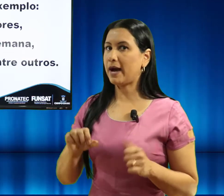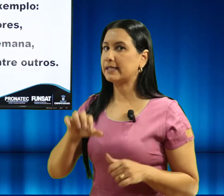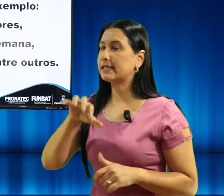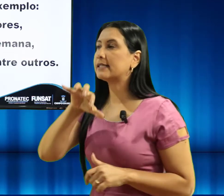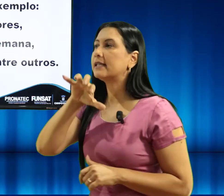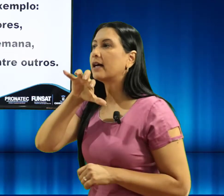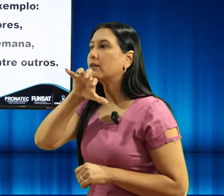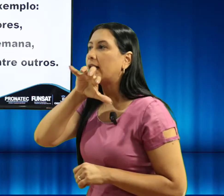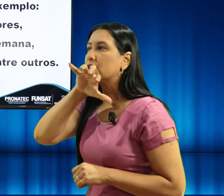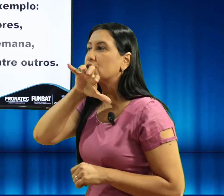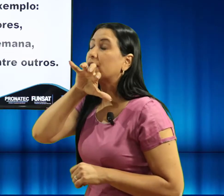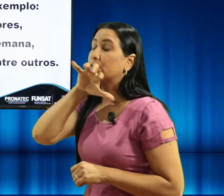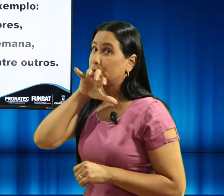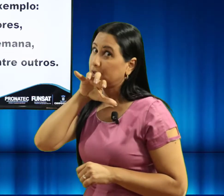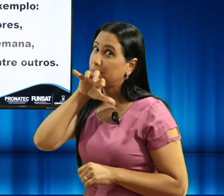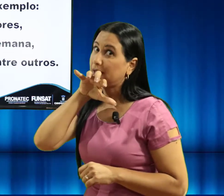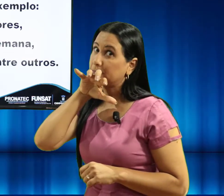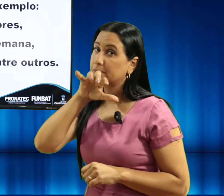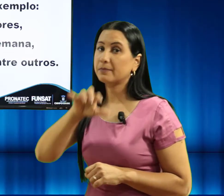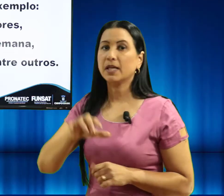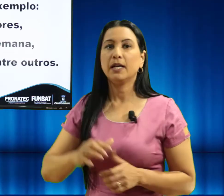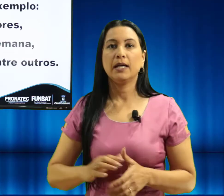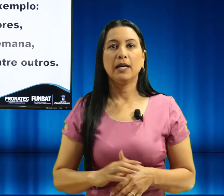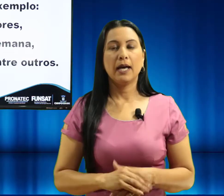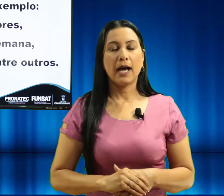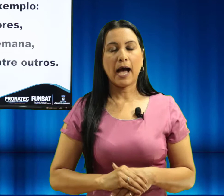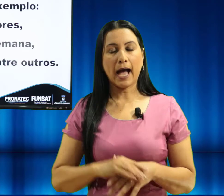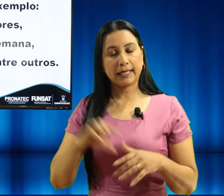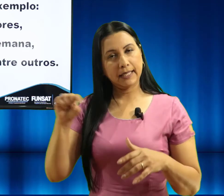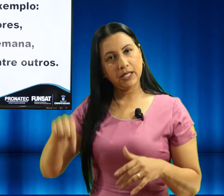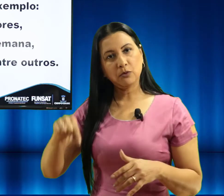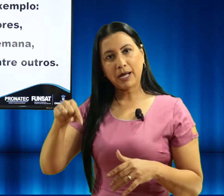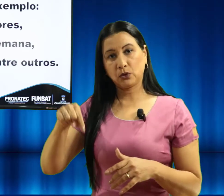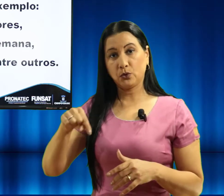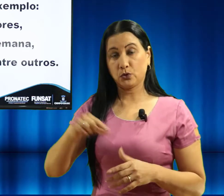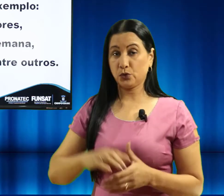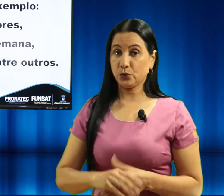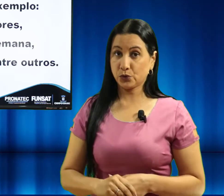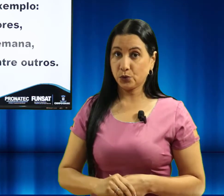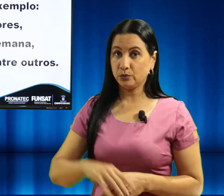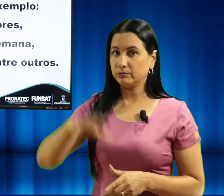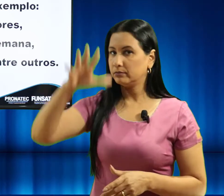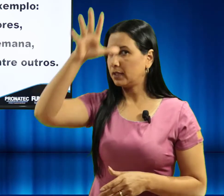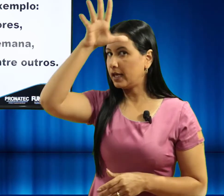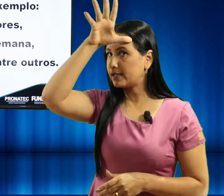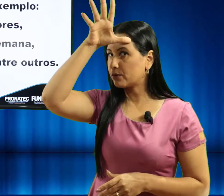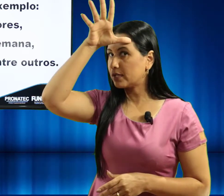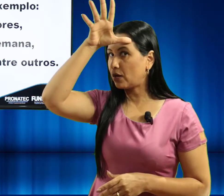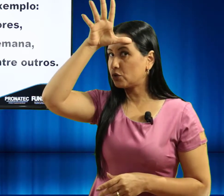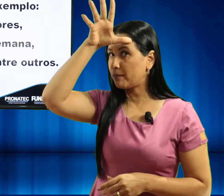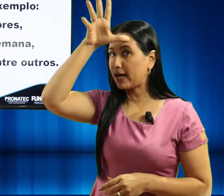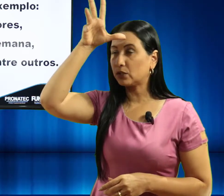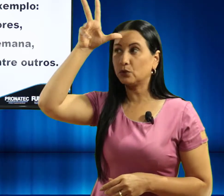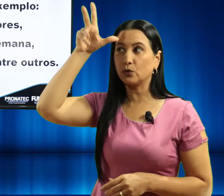esse sinal lá, já trocou também. Aqui no Mato Grosso do Sul, esse é o sinal de Mato